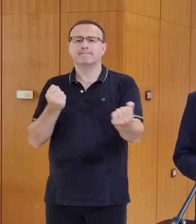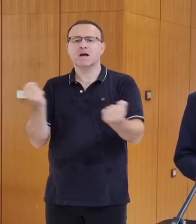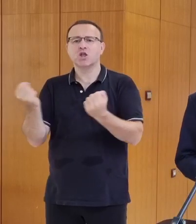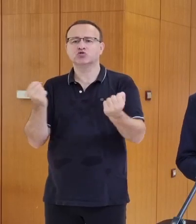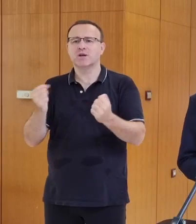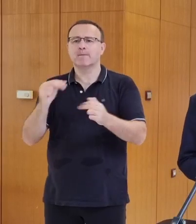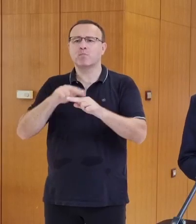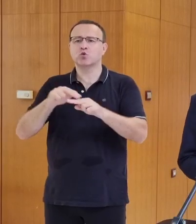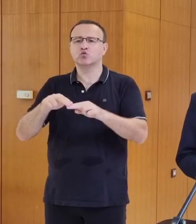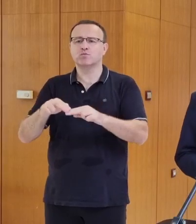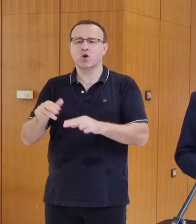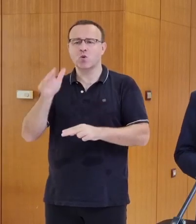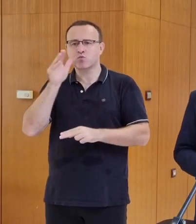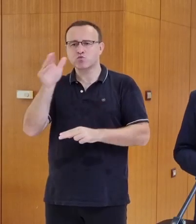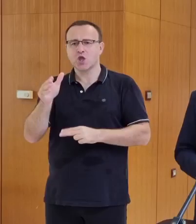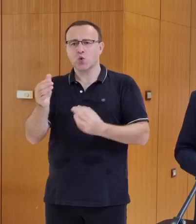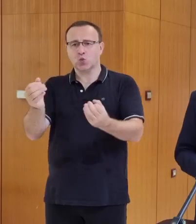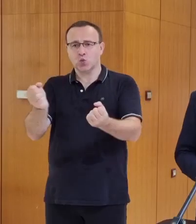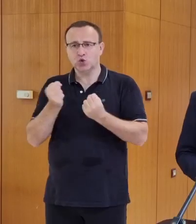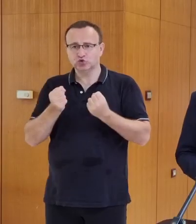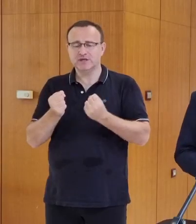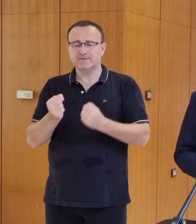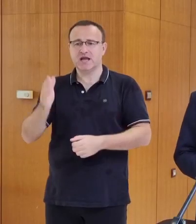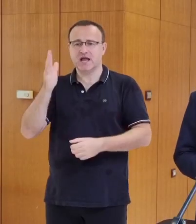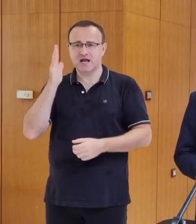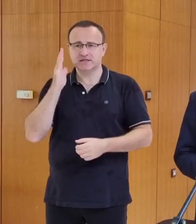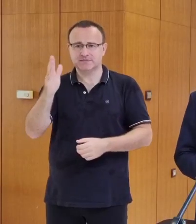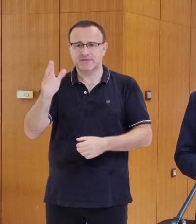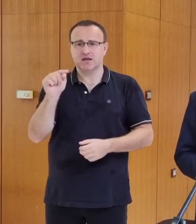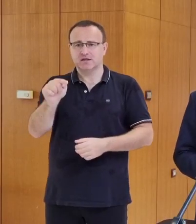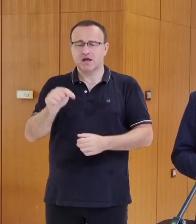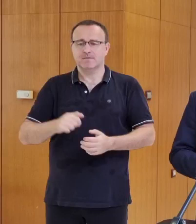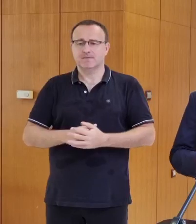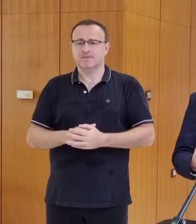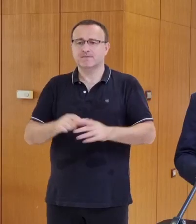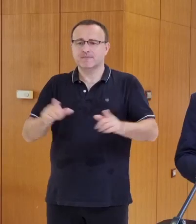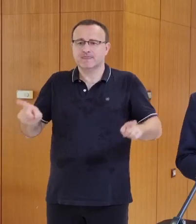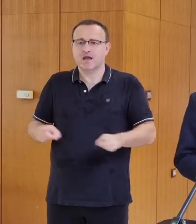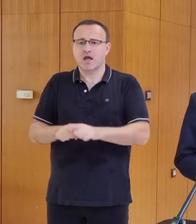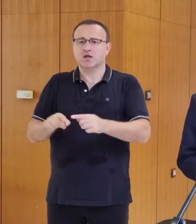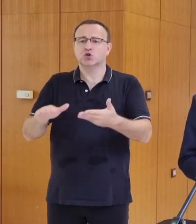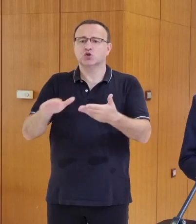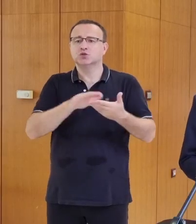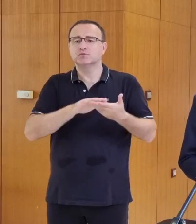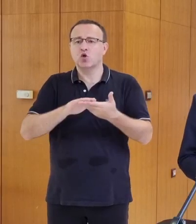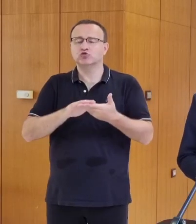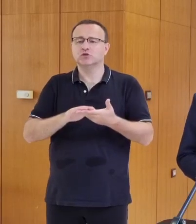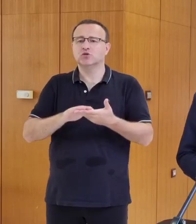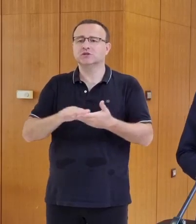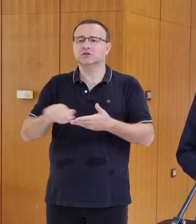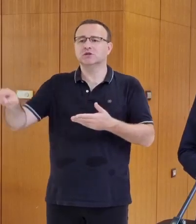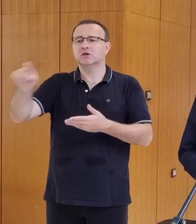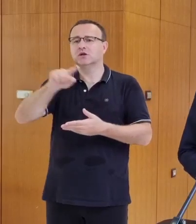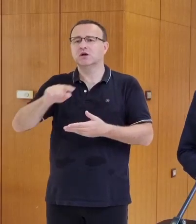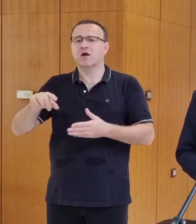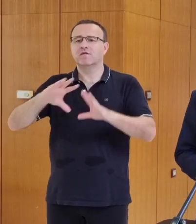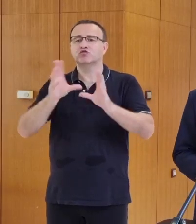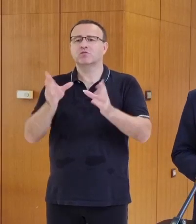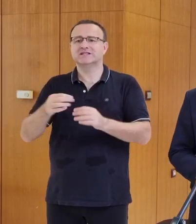budú udržateľné a ktoré budú smerovať k tomu, že aj spoločnosť bude vnímať Všeobecnú zdravotnú poisťovňu